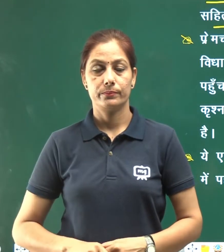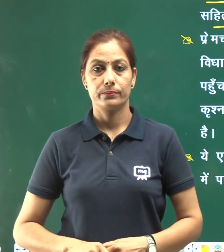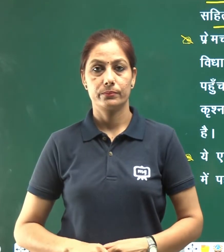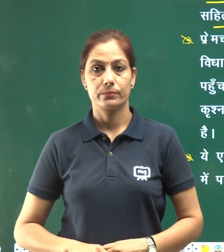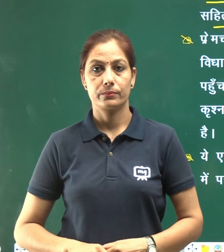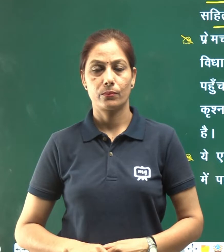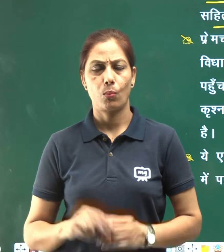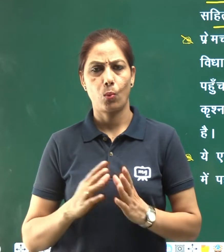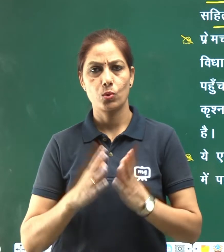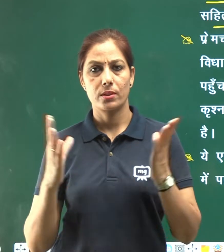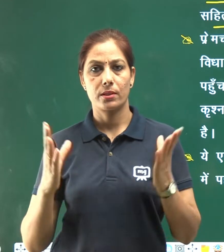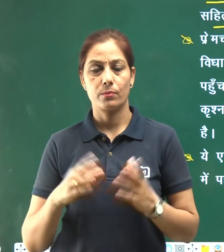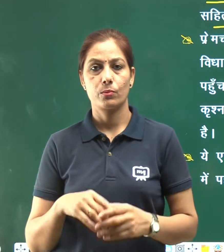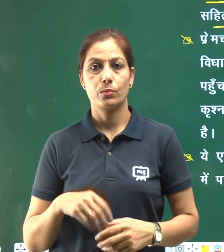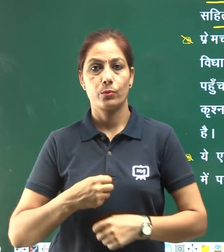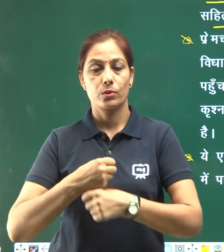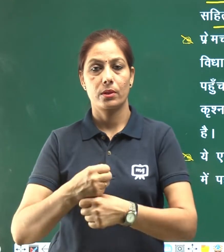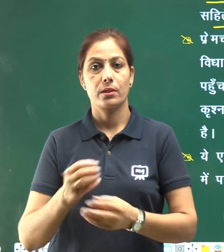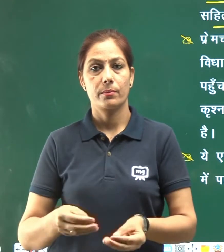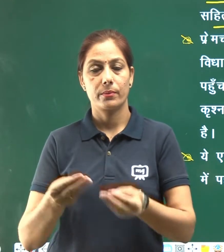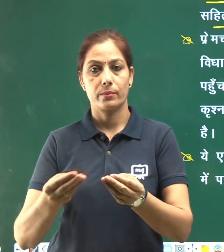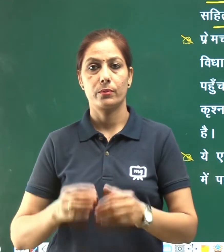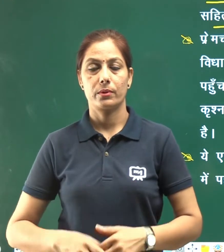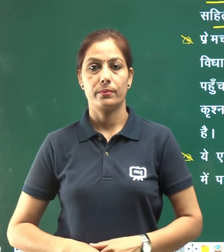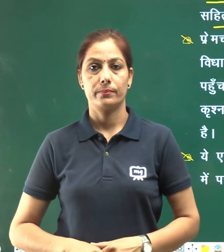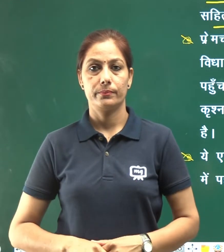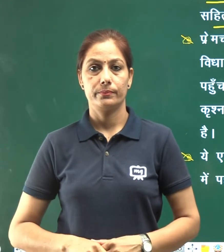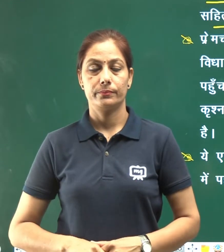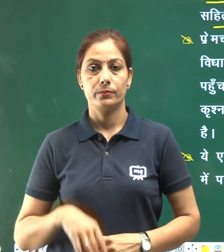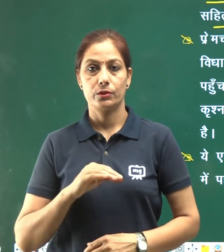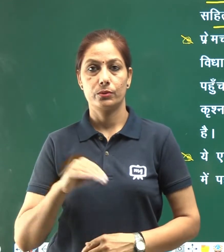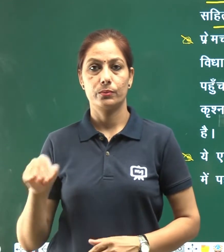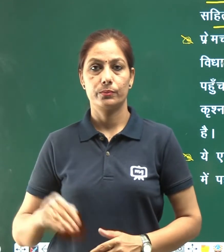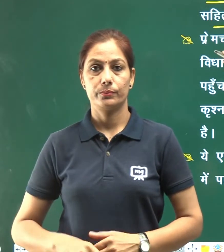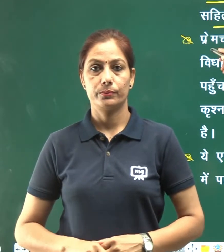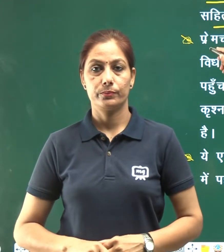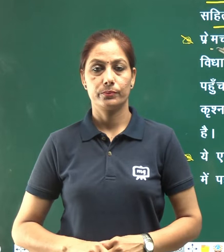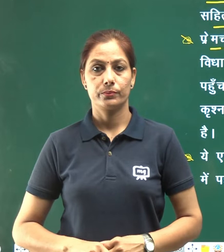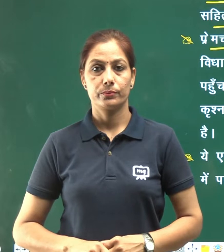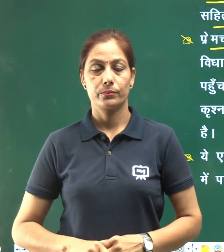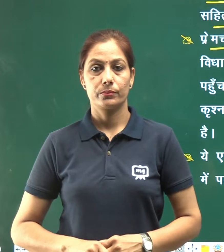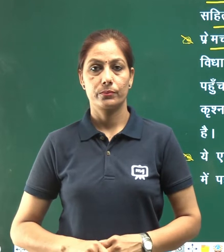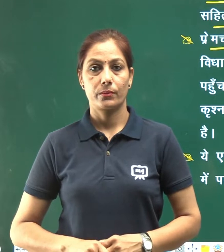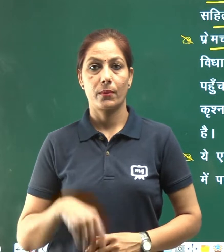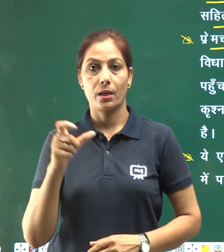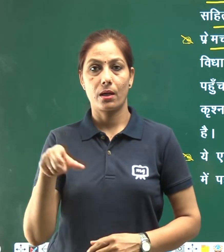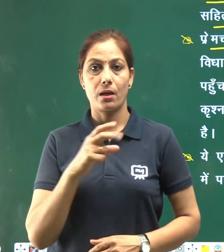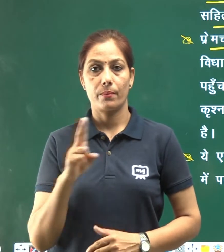बहुत से पुरस्कार इन्हें प्राप्त हुए। बच्चों, प्रेमचंद के बाद